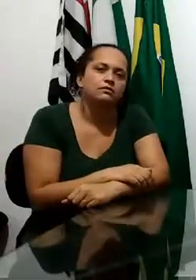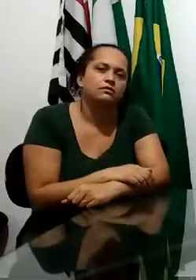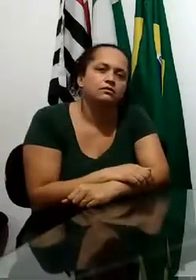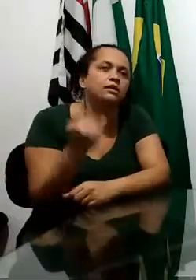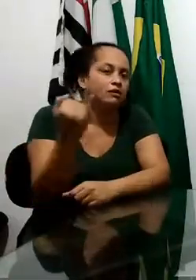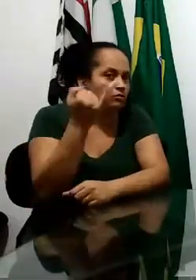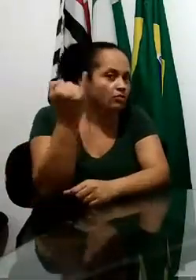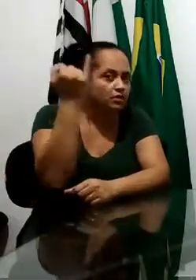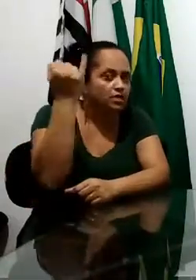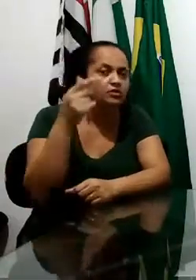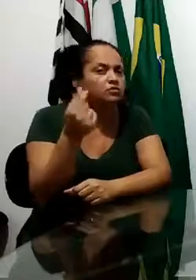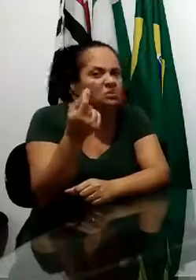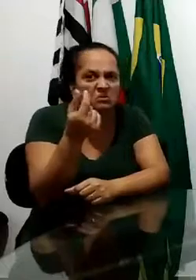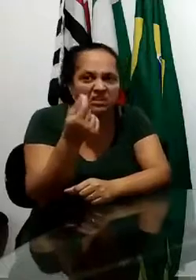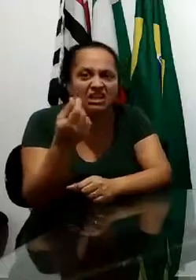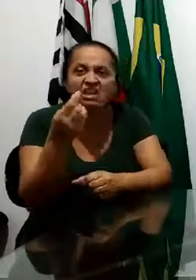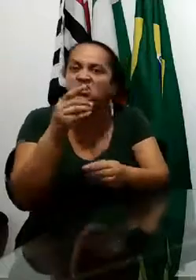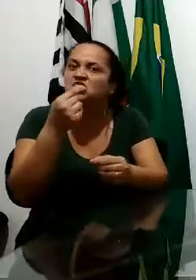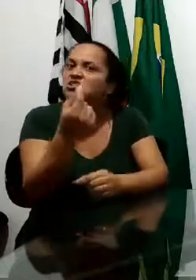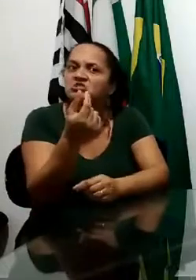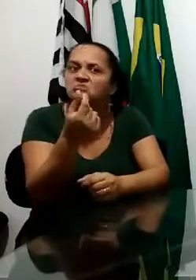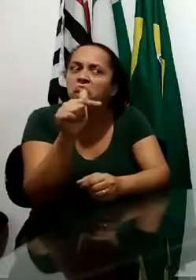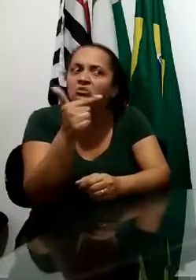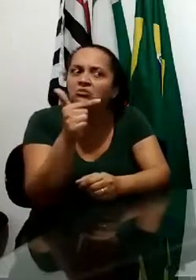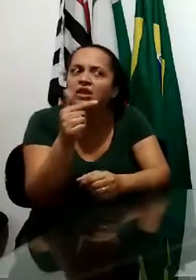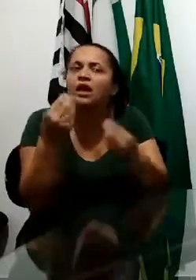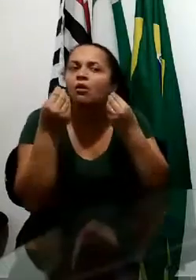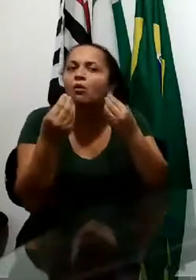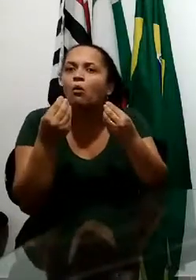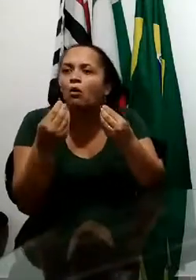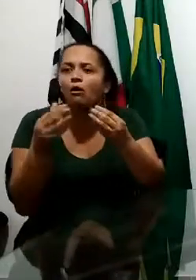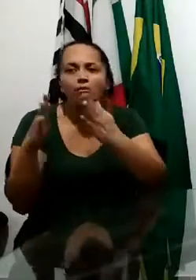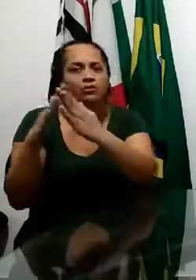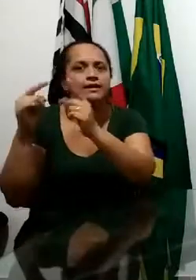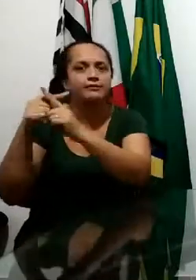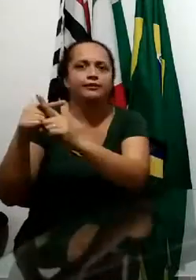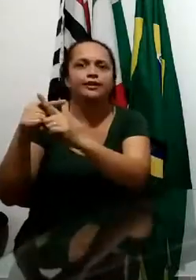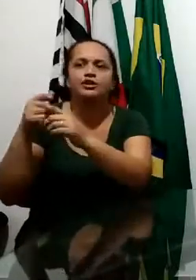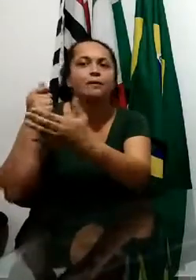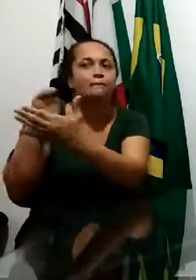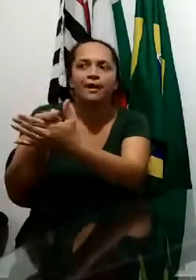Sem dinheiro não tem como a organização chamada igreja